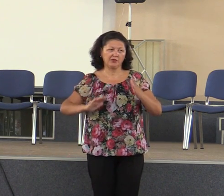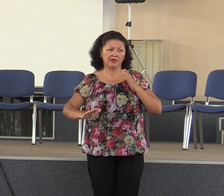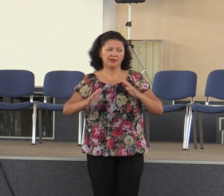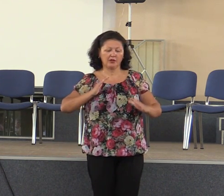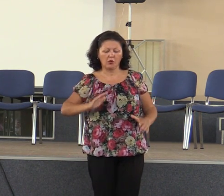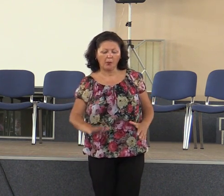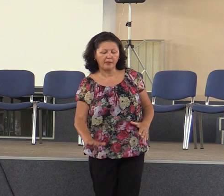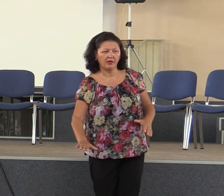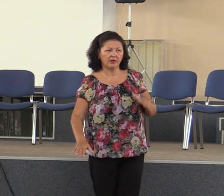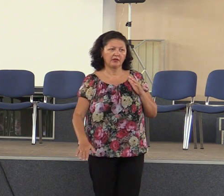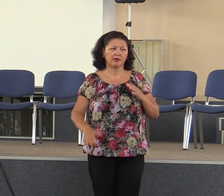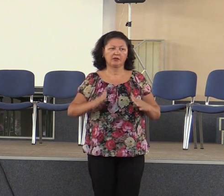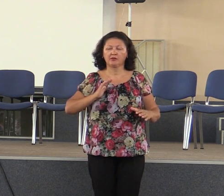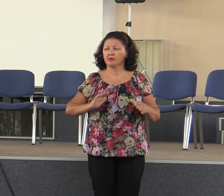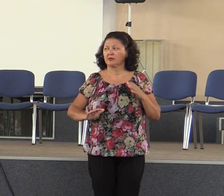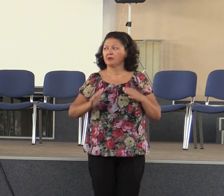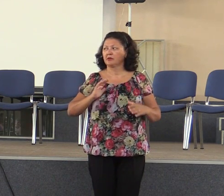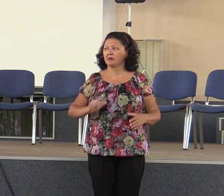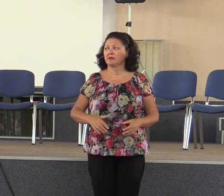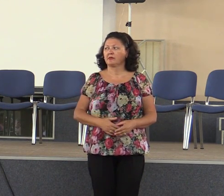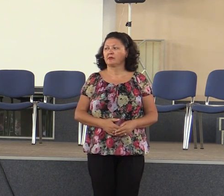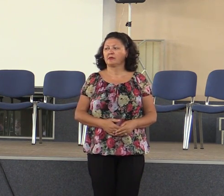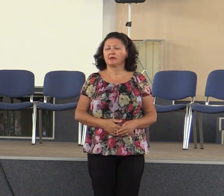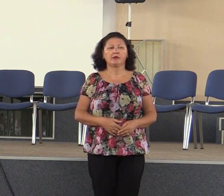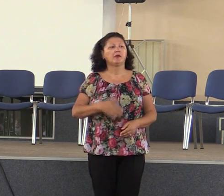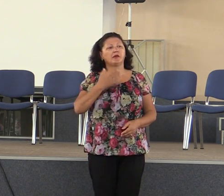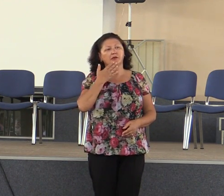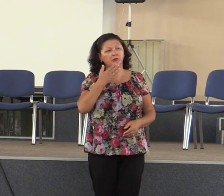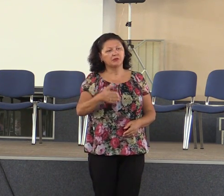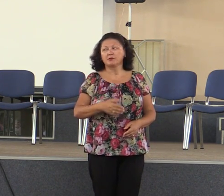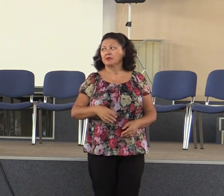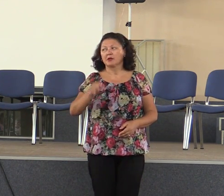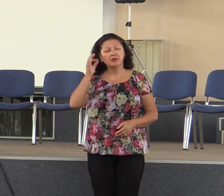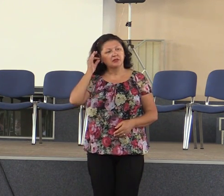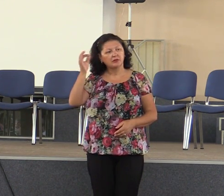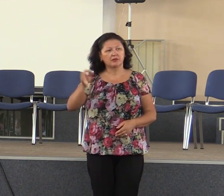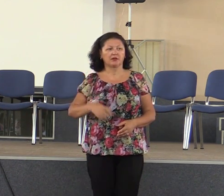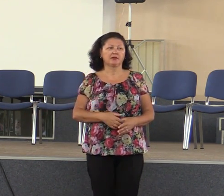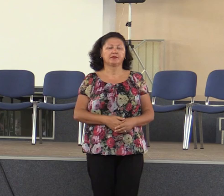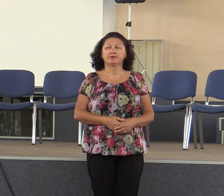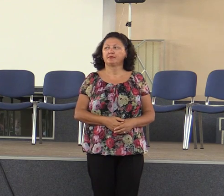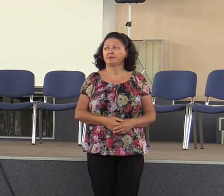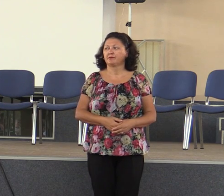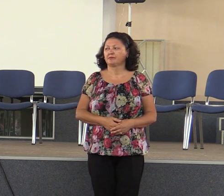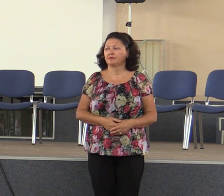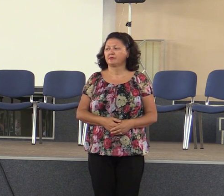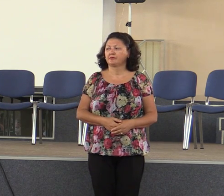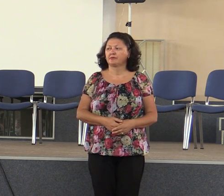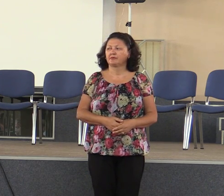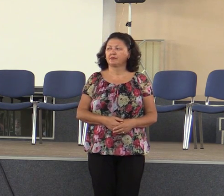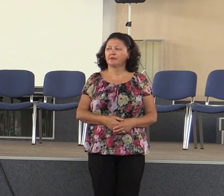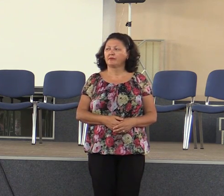vă simt mult că se vă plictisesc și eu vă mulțumesc că v-ați ascultat. Și noi mulțumim că existați. Și această